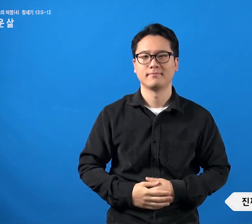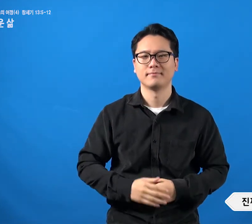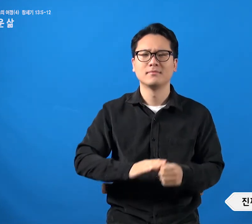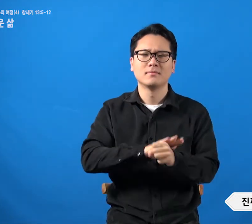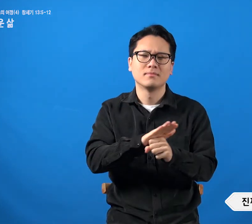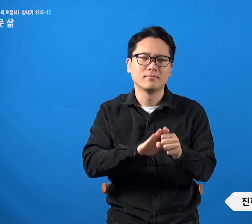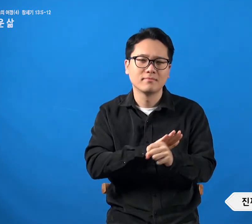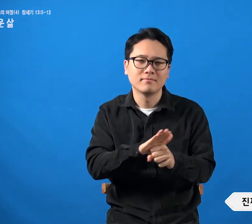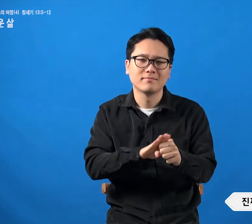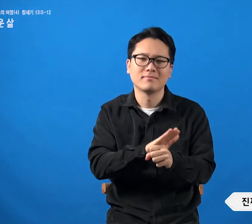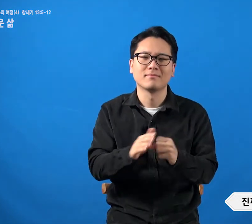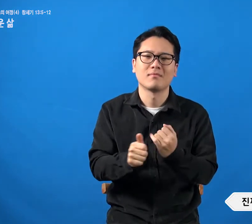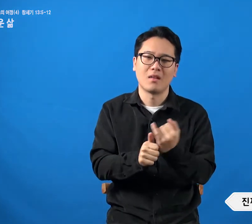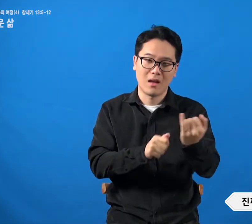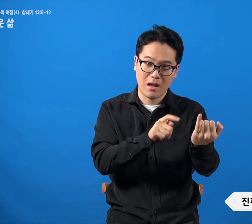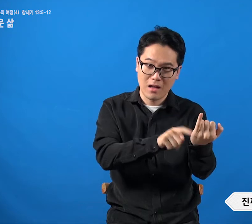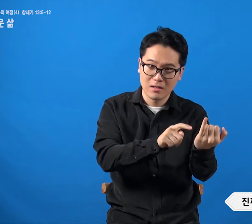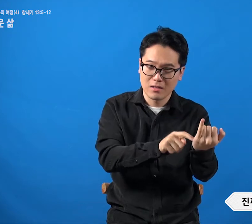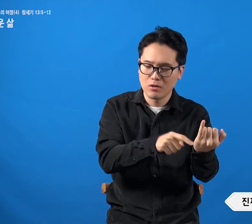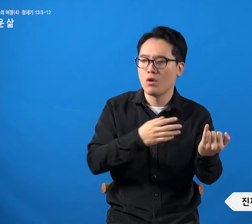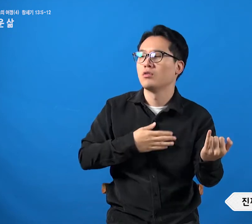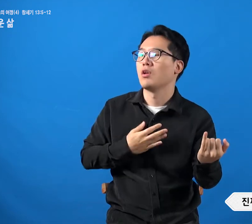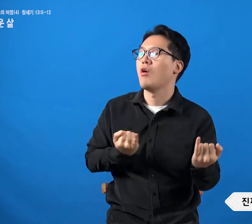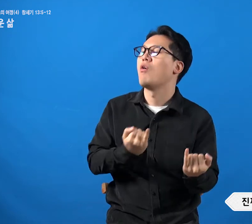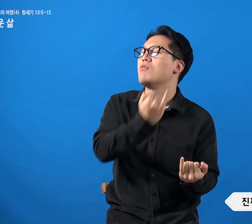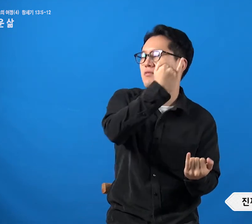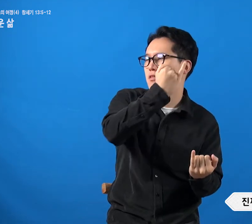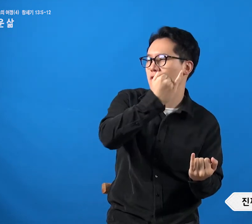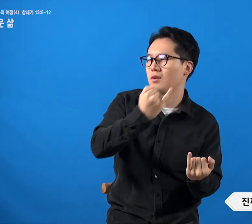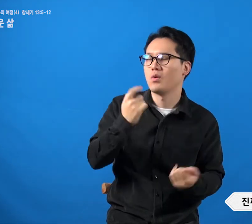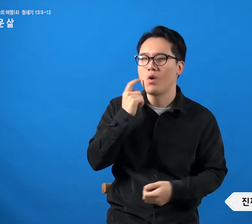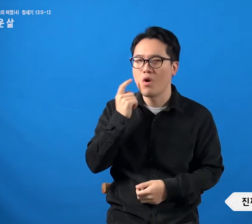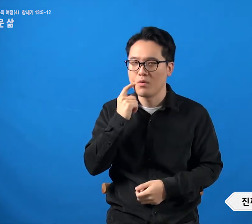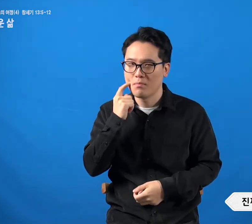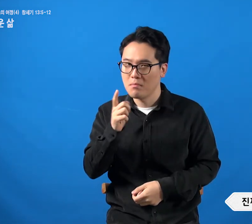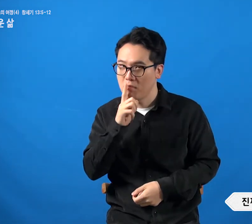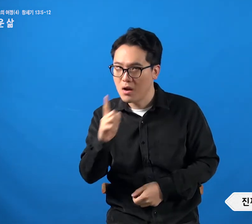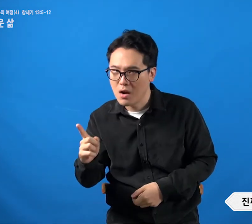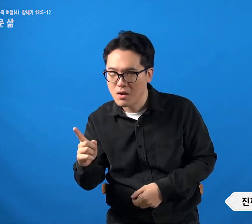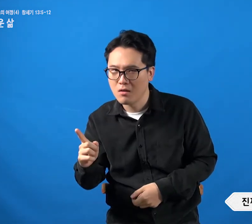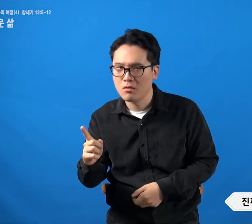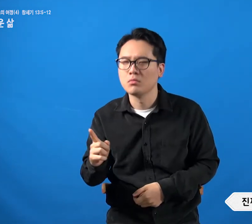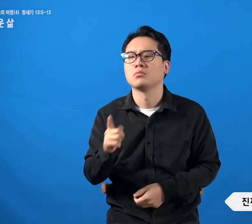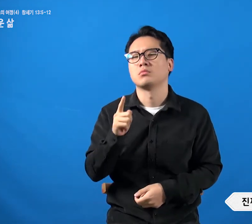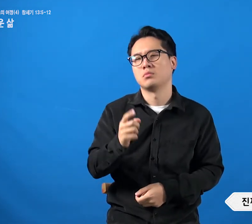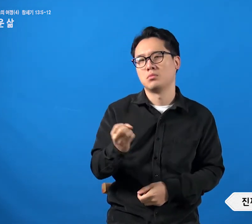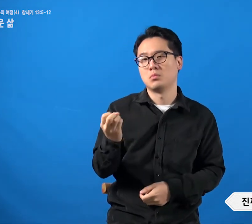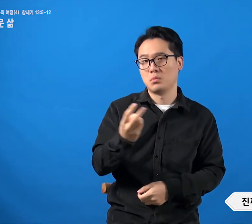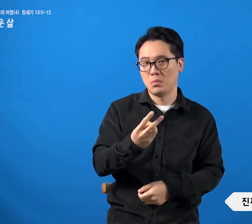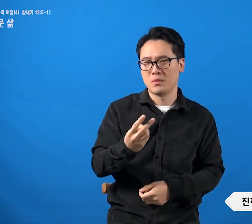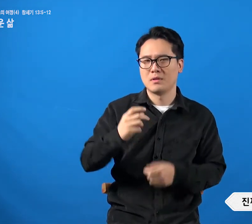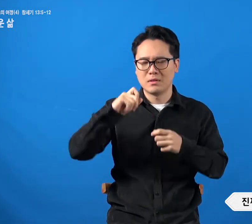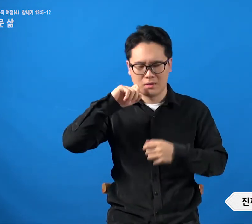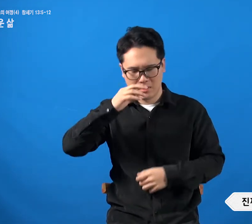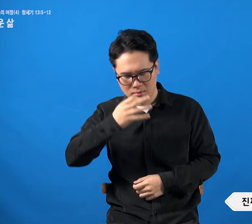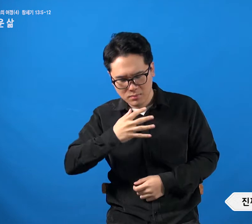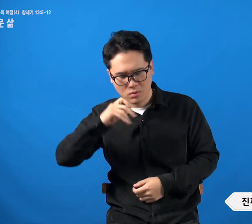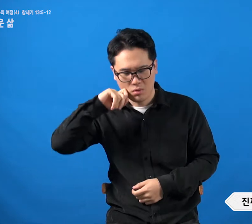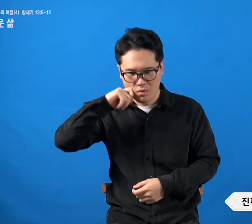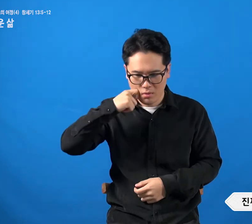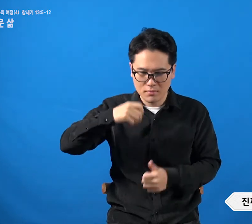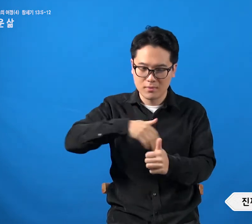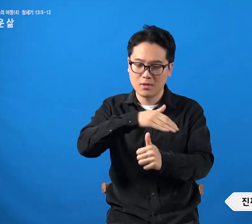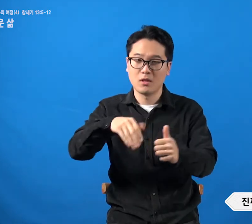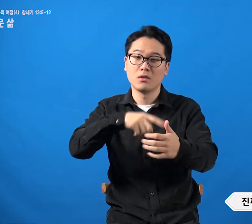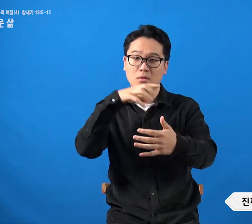아내 사레를 누이라고 속이며 자기의 목숨을 향해 몸부림치기도 합니다. 그 힘들고 어려운 상황 가운데